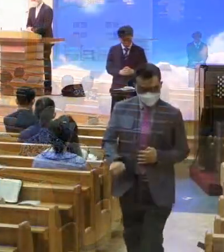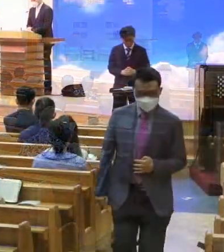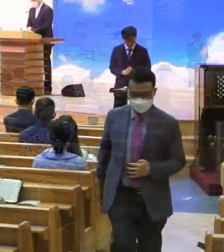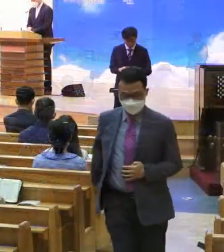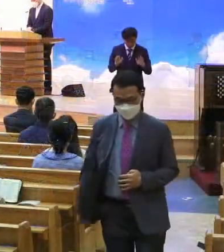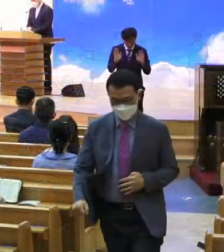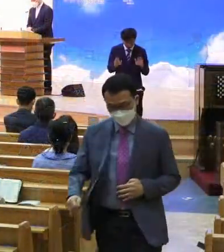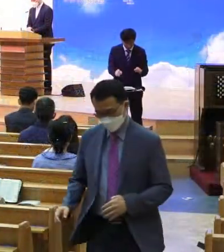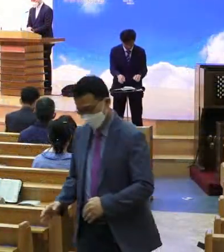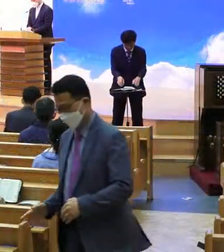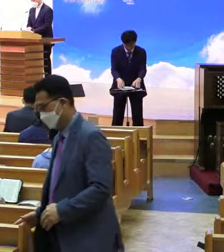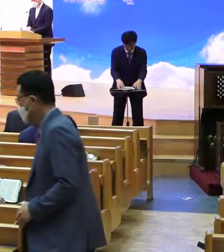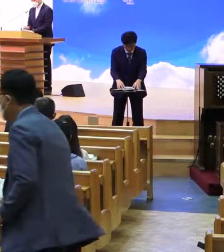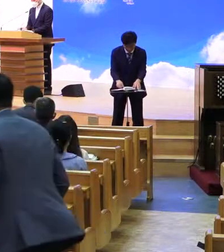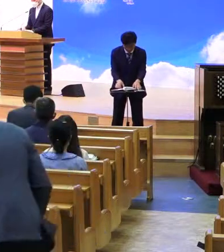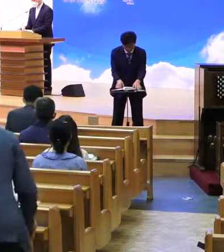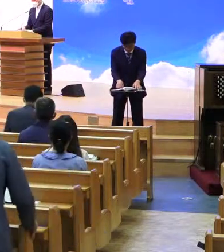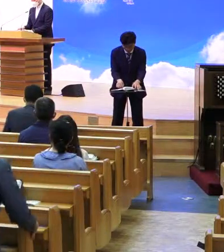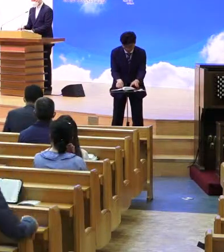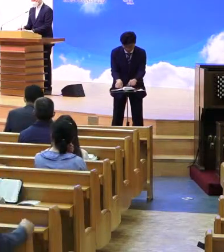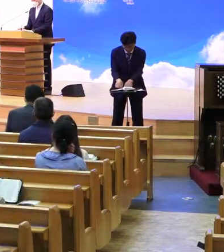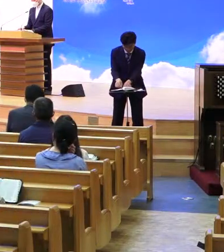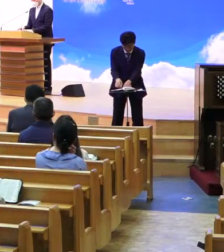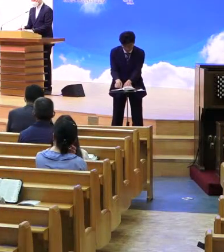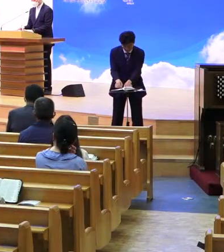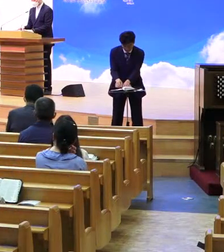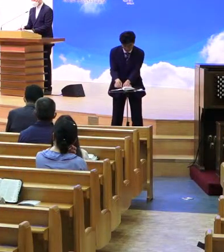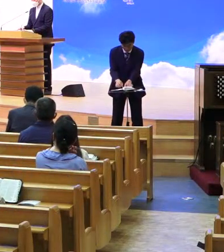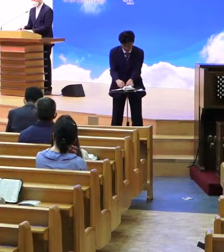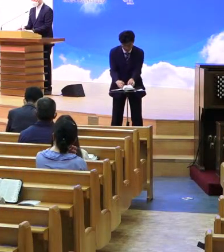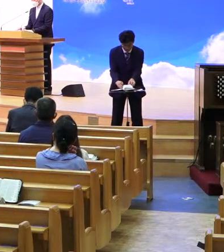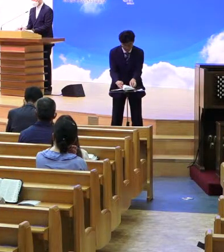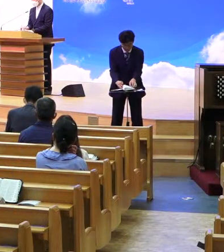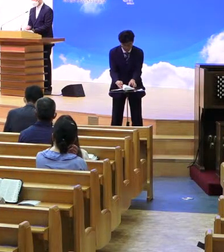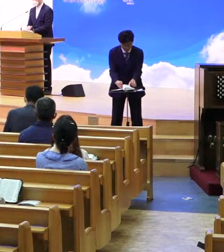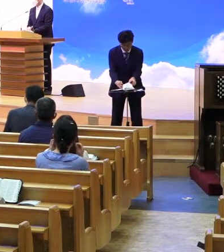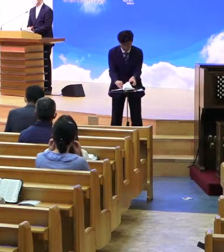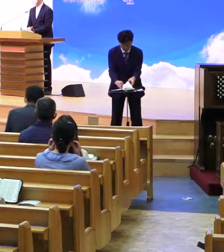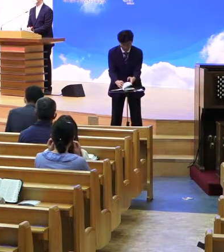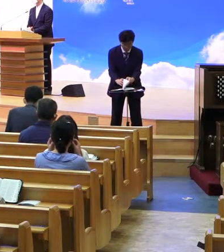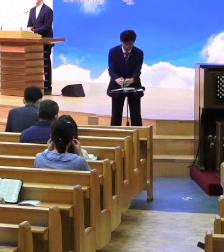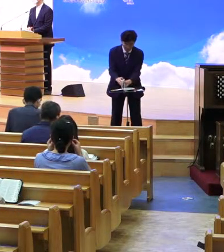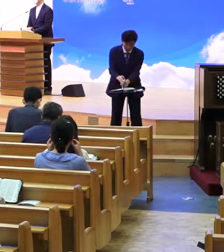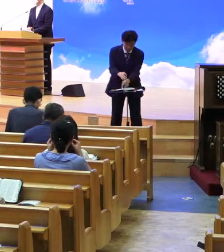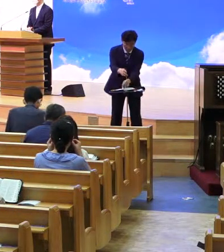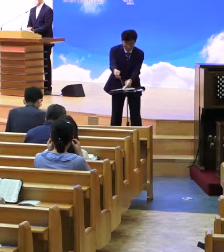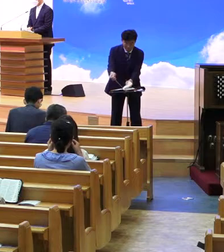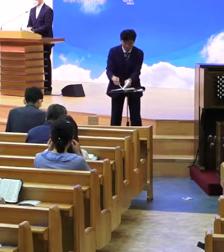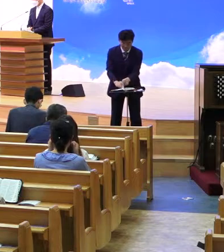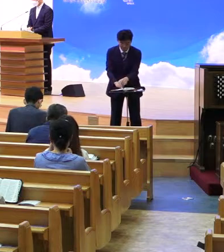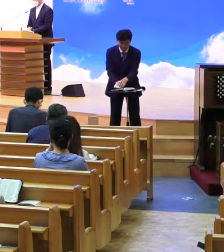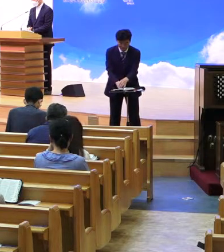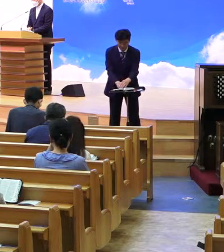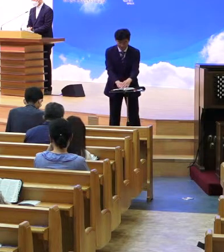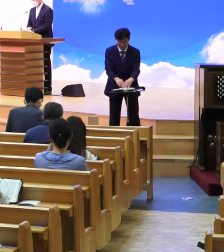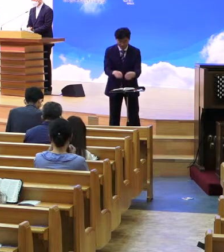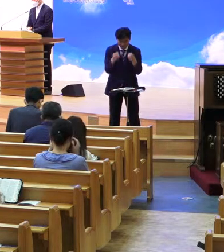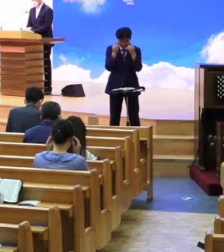오늘 우리에게 주시는 하나님의 말씀은 신약 성경 사도행전 17장 10절에서